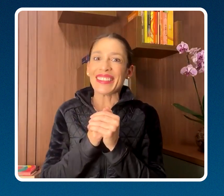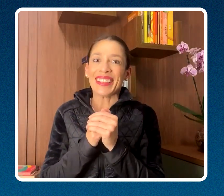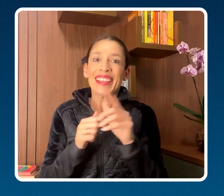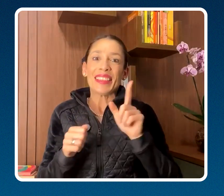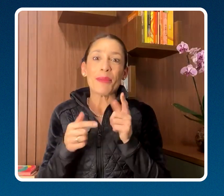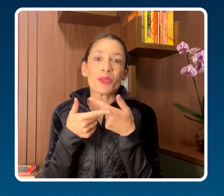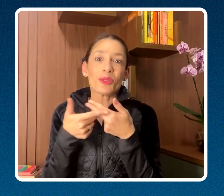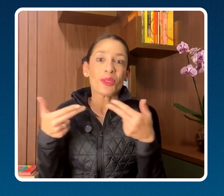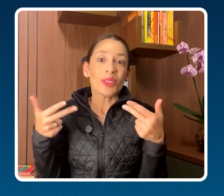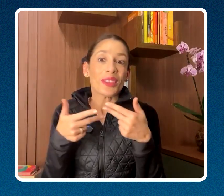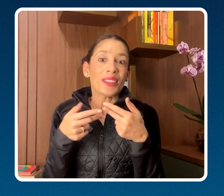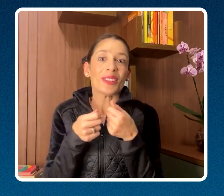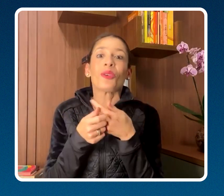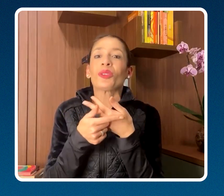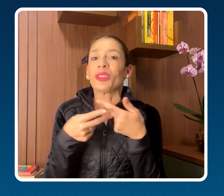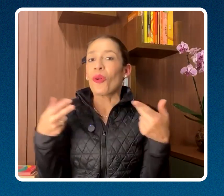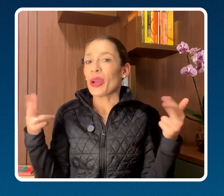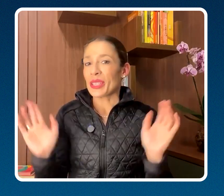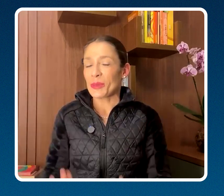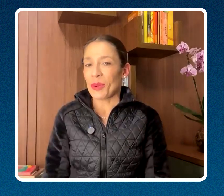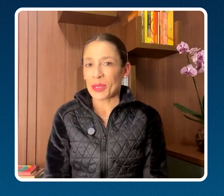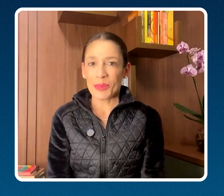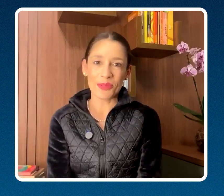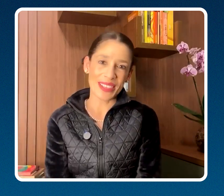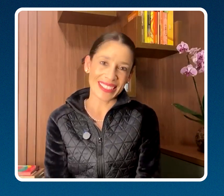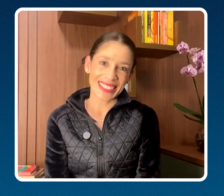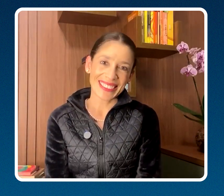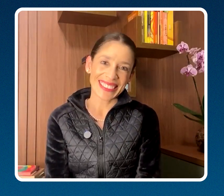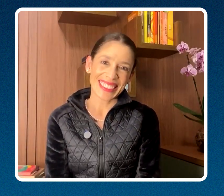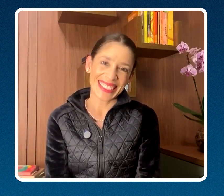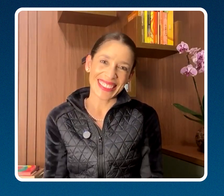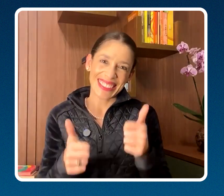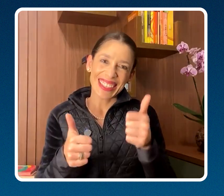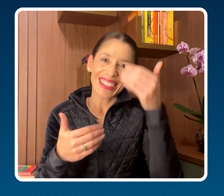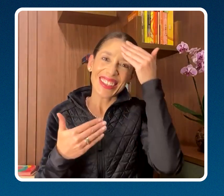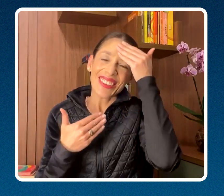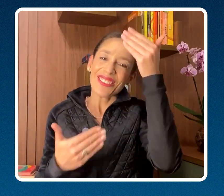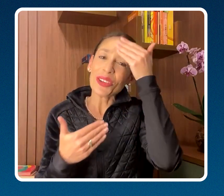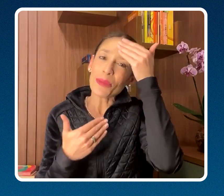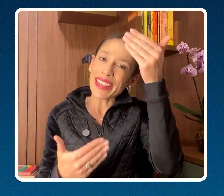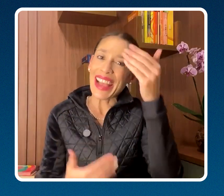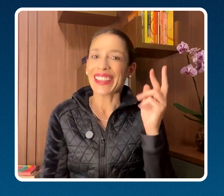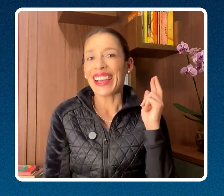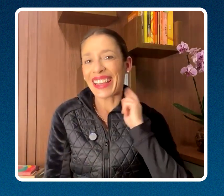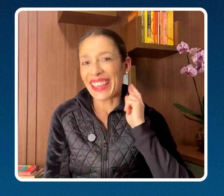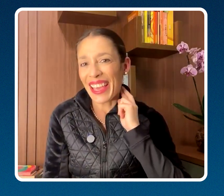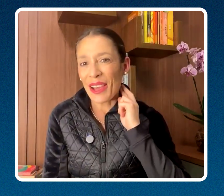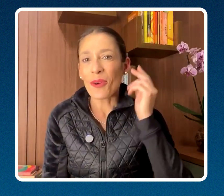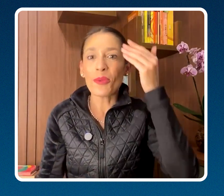Viu? Vai ter coisas boas aí, já. Coisas boas por vir. Sim. Muito Muito